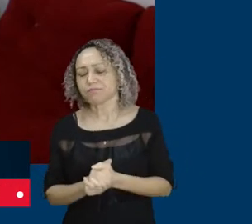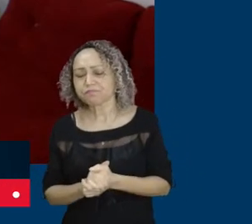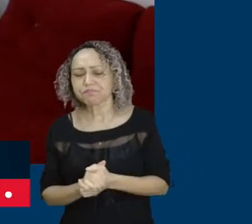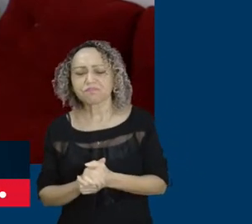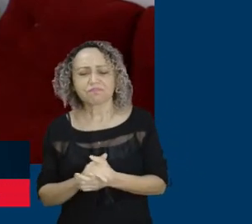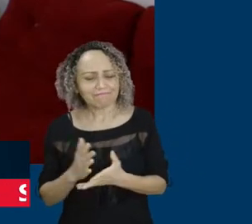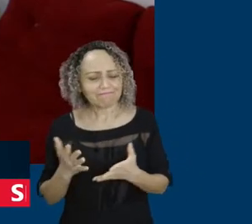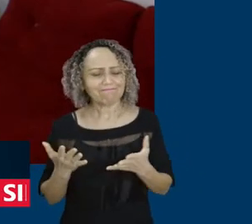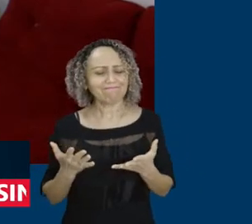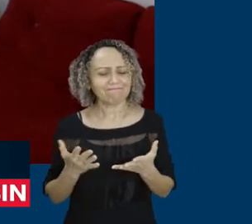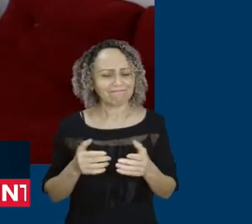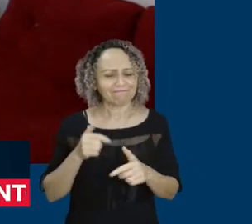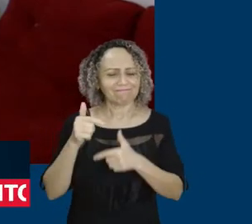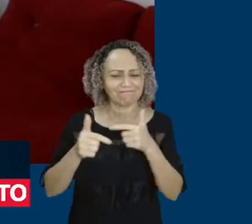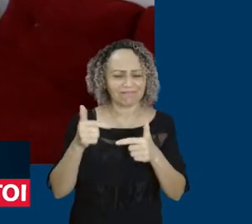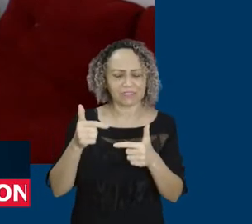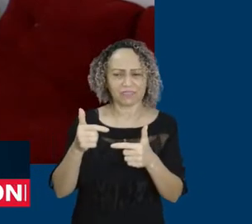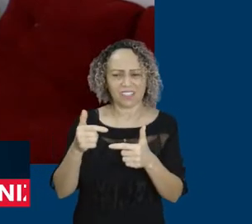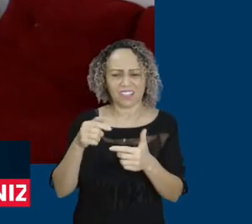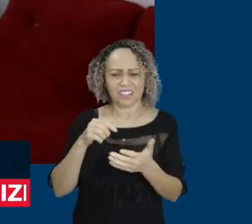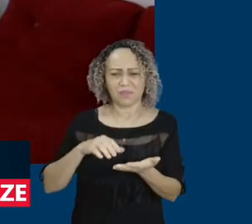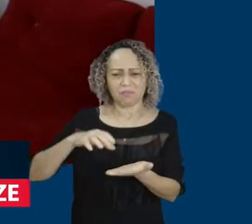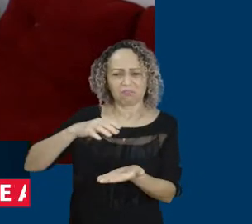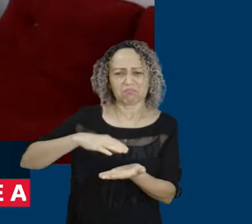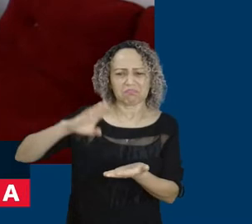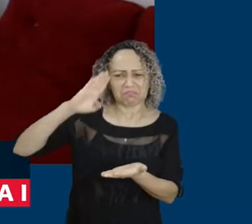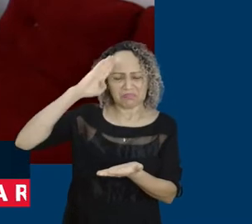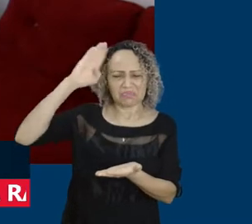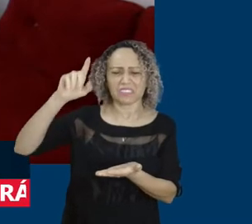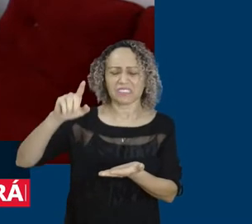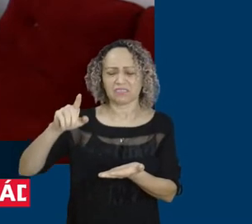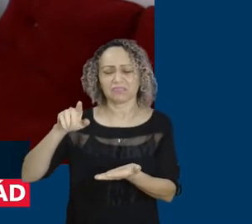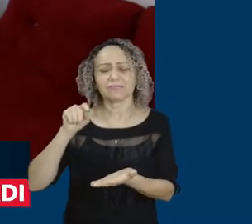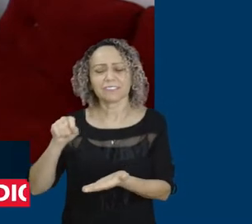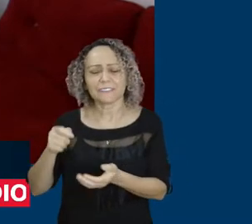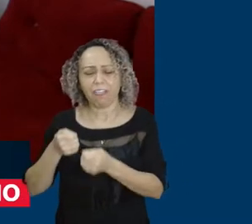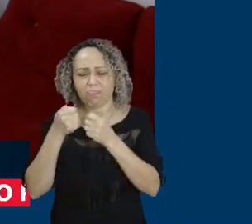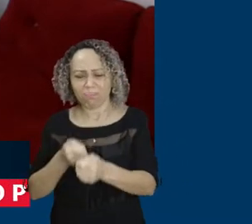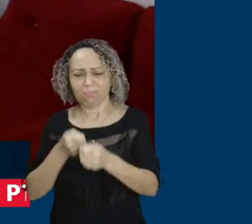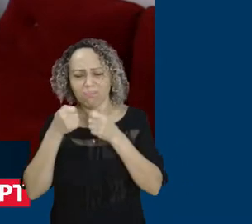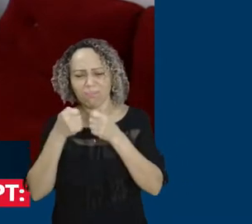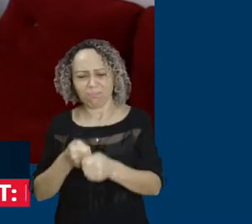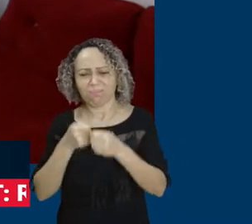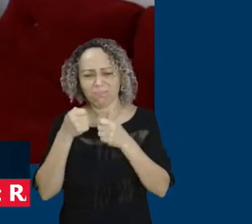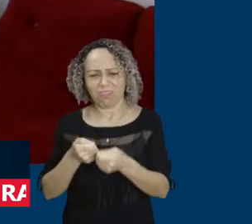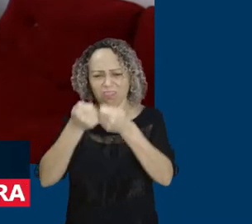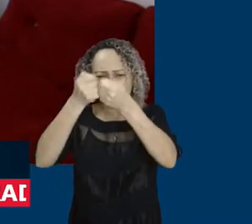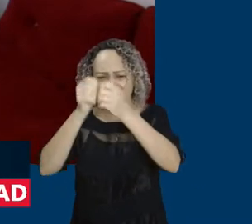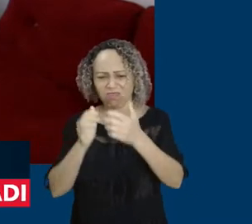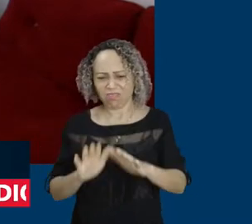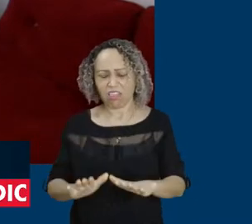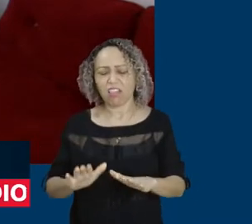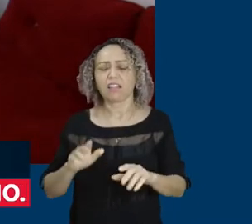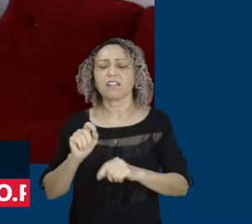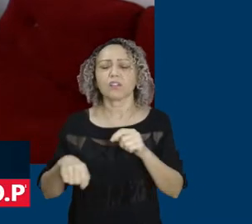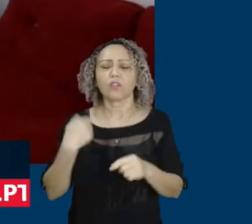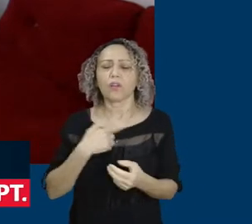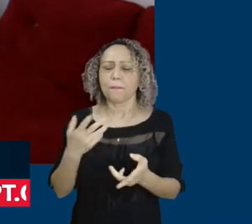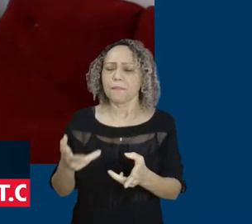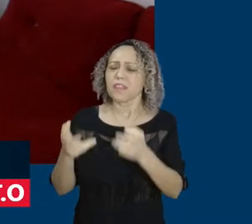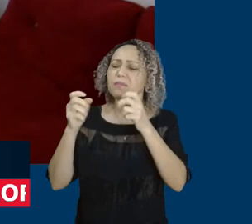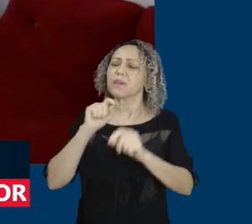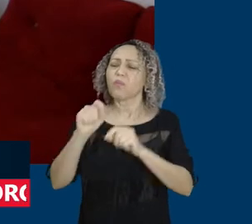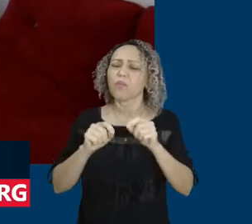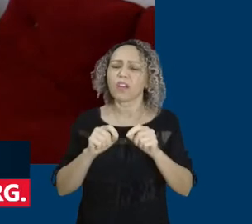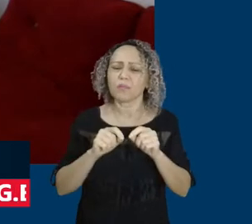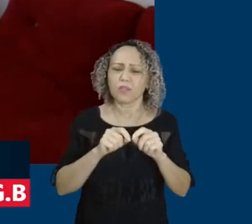tão no centro de um ataque como está acontecendo agora, de um ataque tão forte como a gente pode perceber aí pelas mazelas sociais que